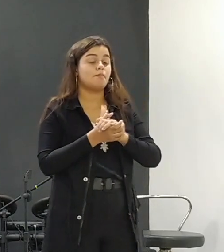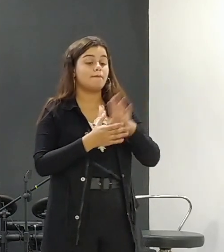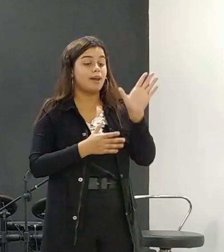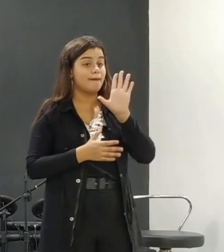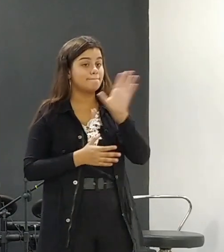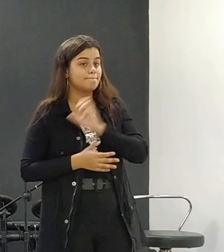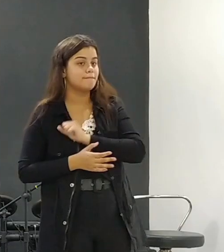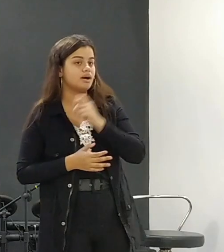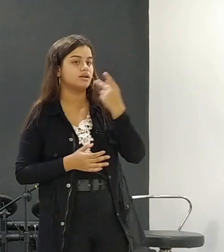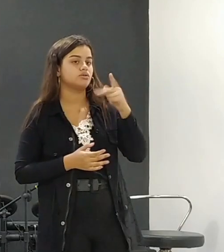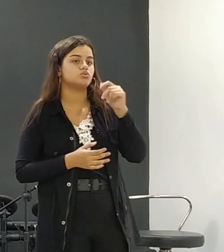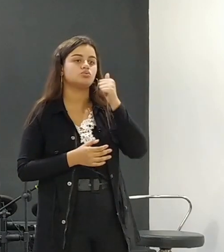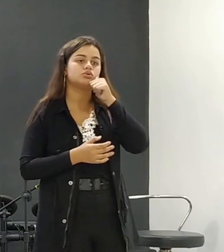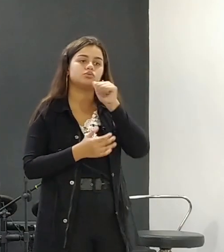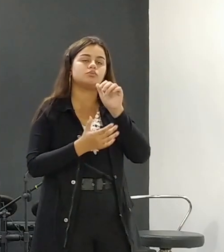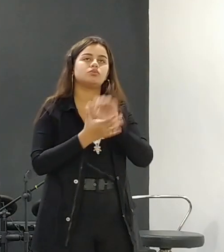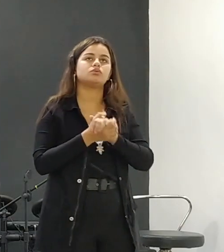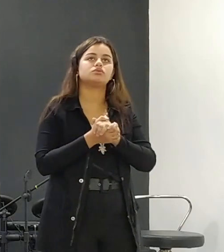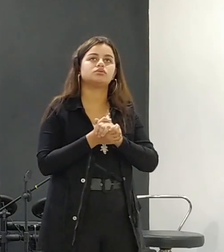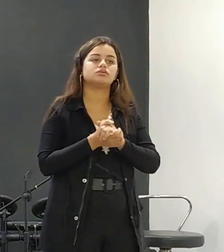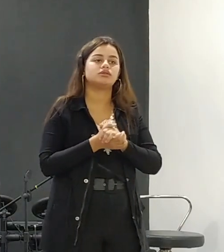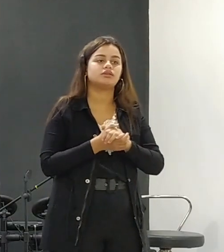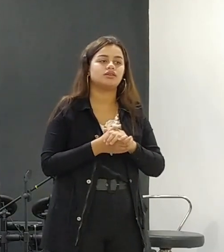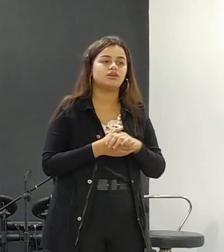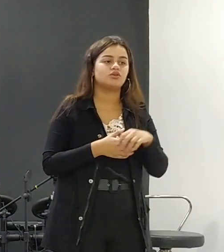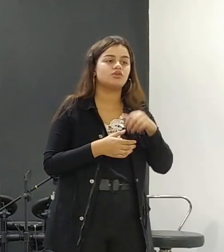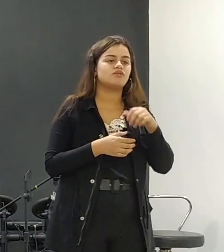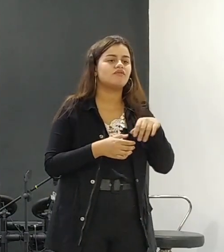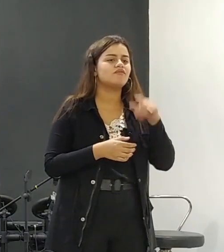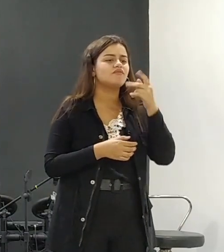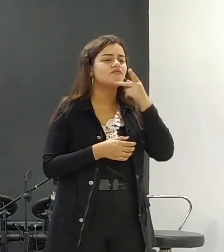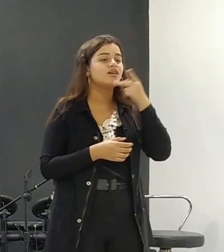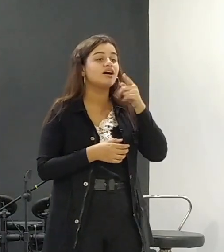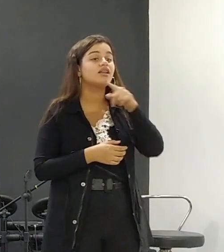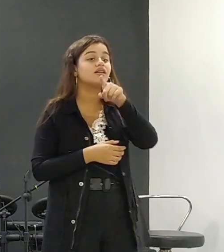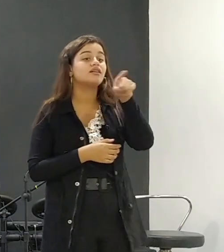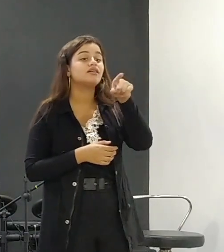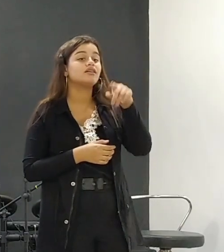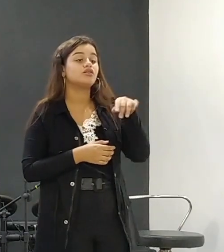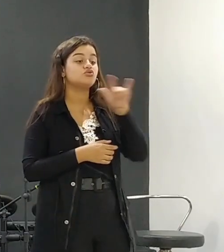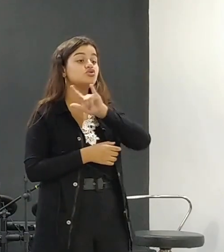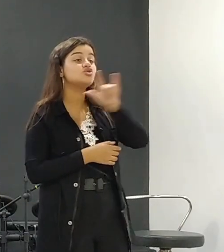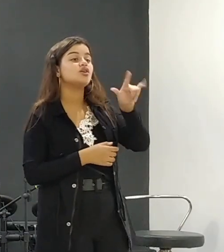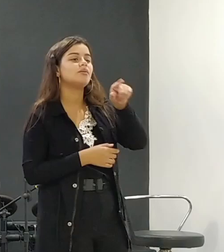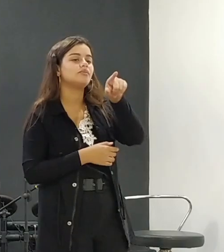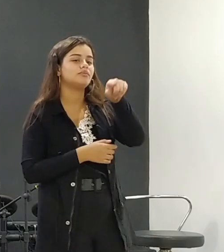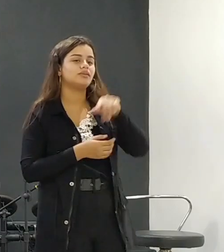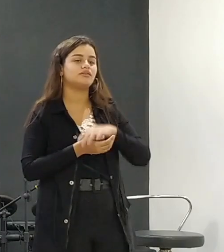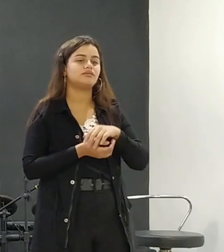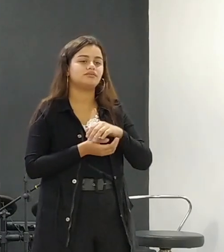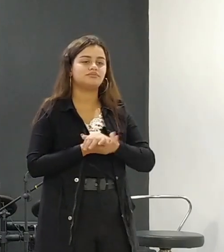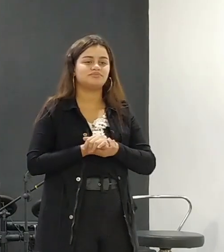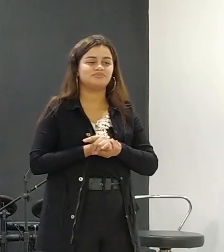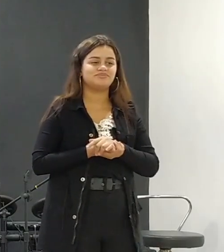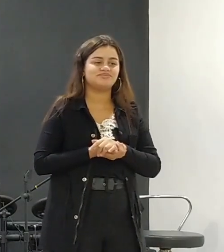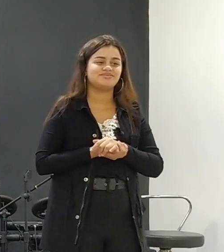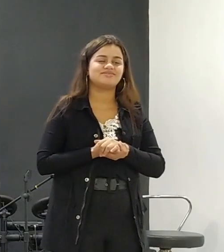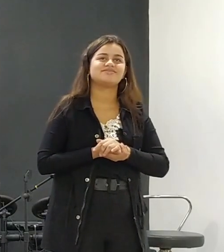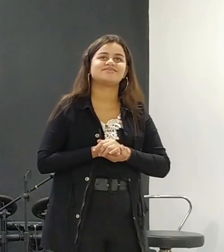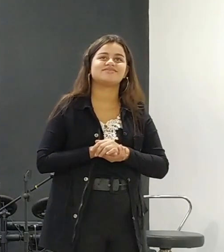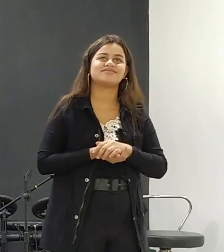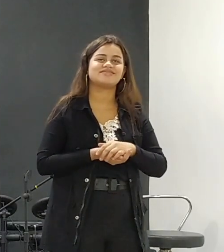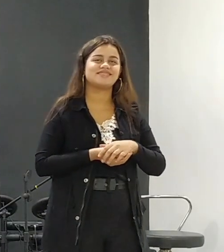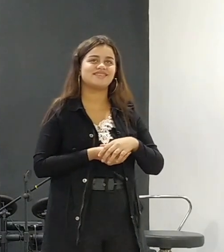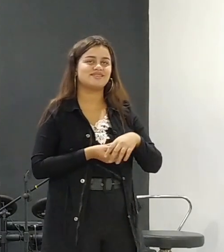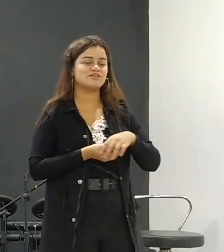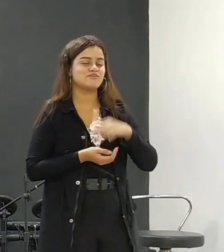Amar a sua esposa. Amém? Quem está com a sua esposa do lado diz: eu te amo. Amém? Você não está aqui em pensamento: eu te